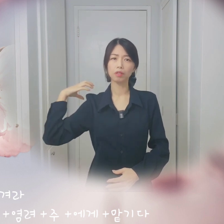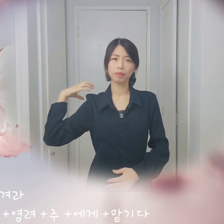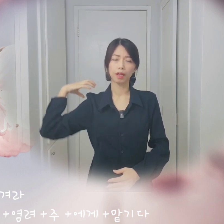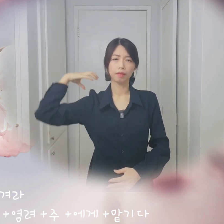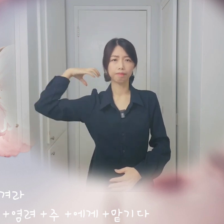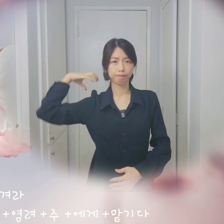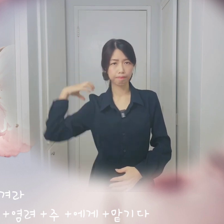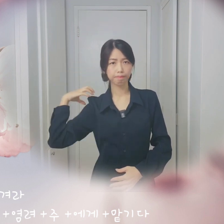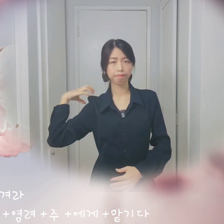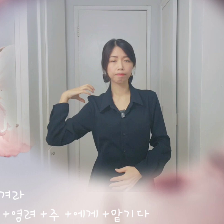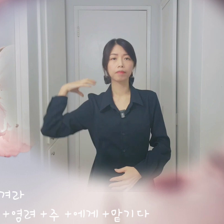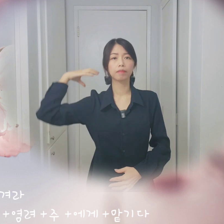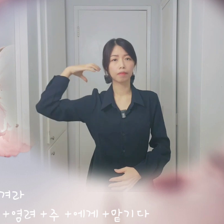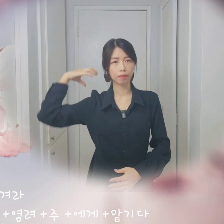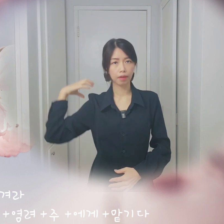이런 뜻입니다.